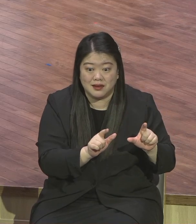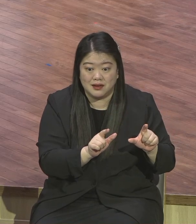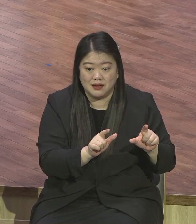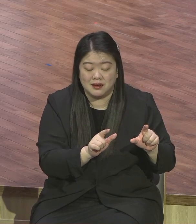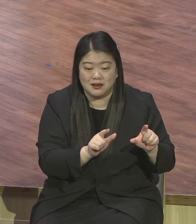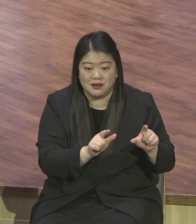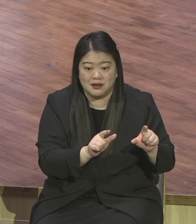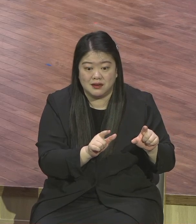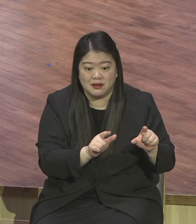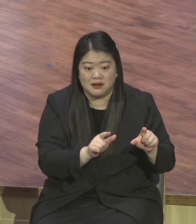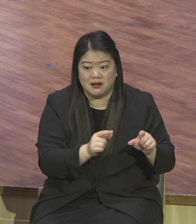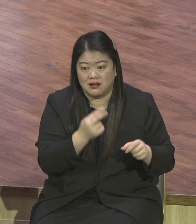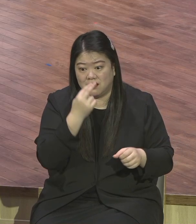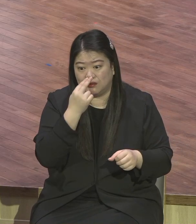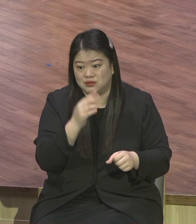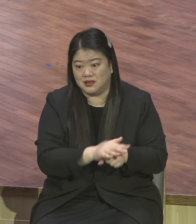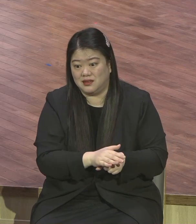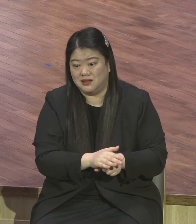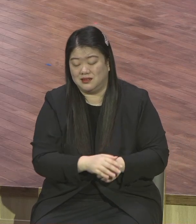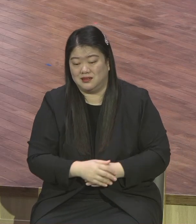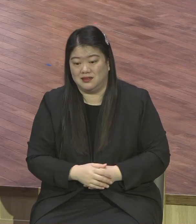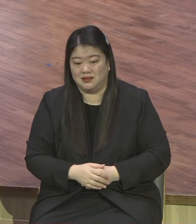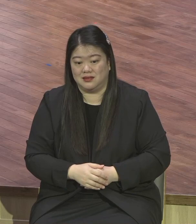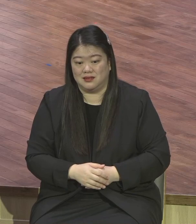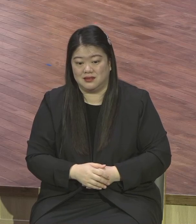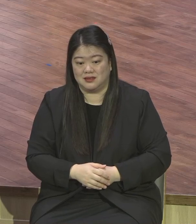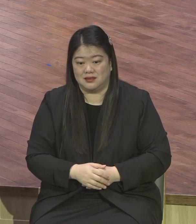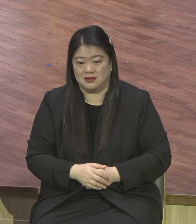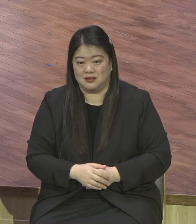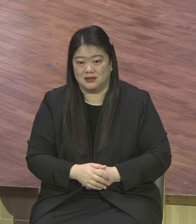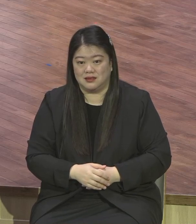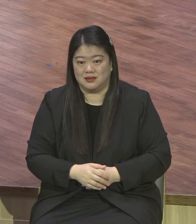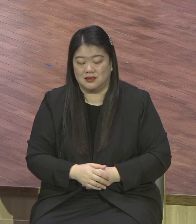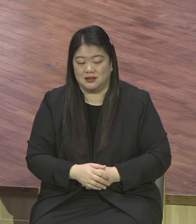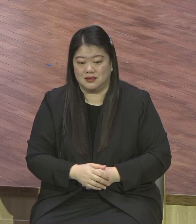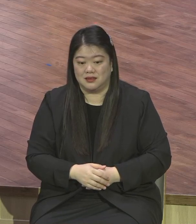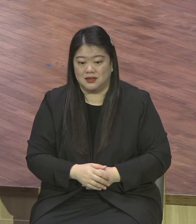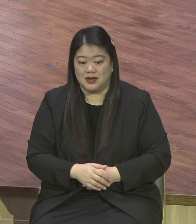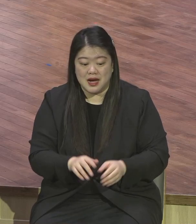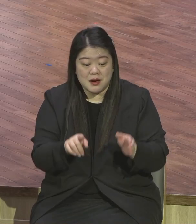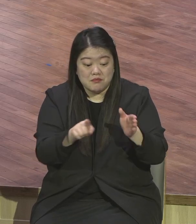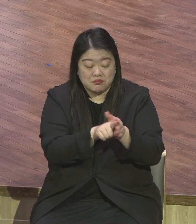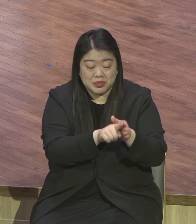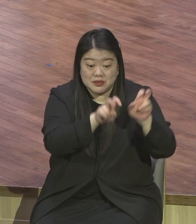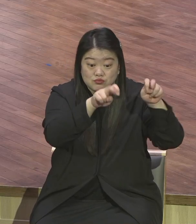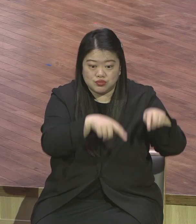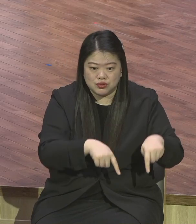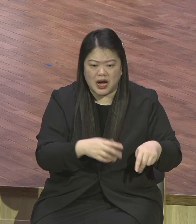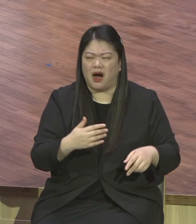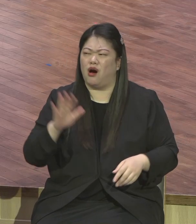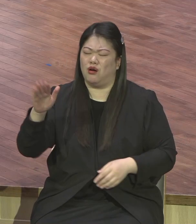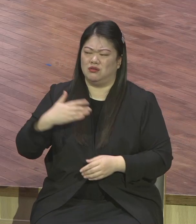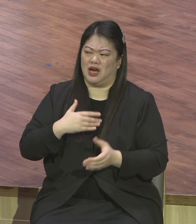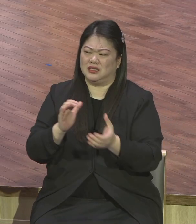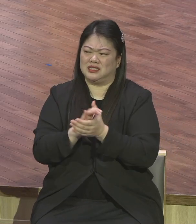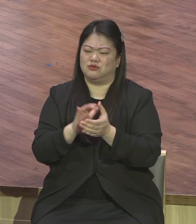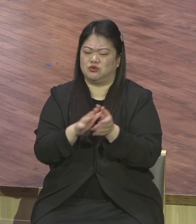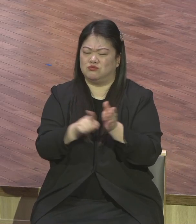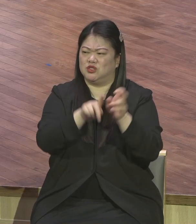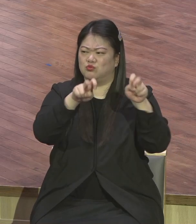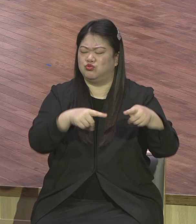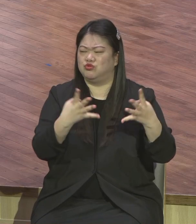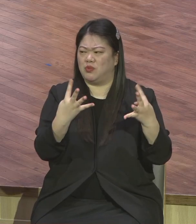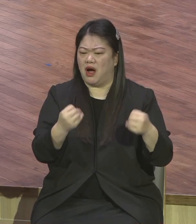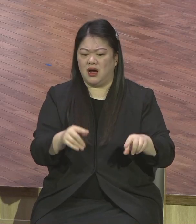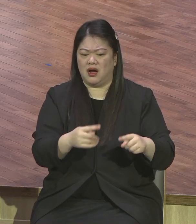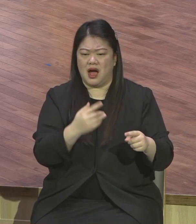불신자들 그렇게 산단 말이에요. 아니 구원받은 하나님 자녀가. 그러니까 뭐라 그래요?